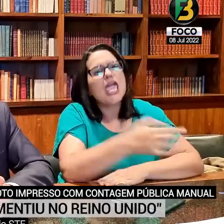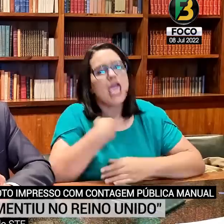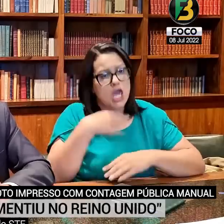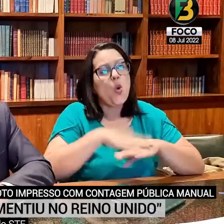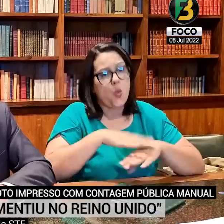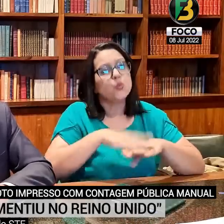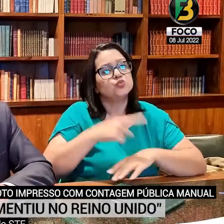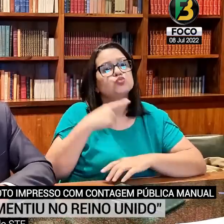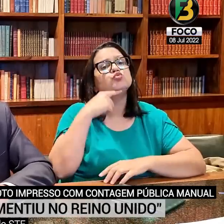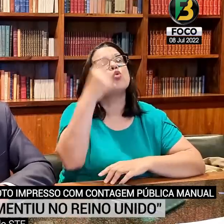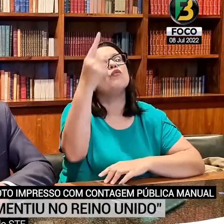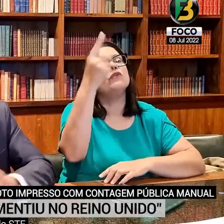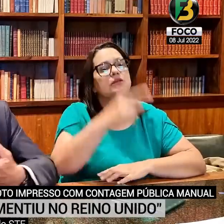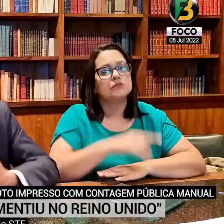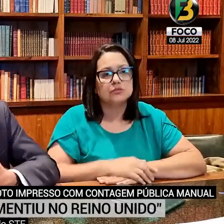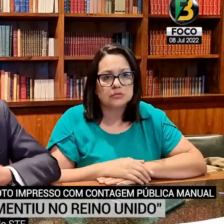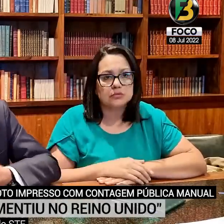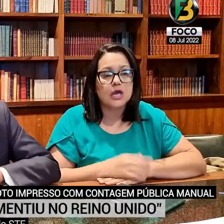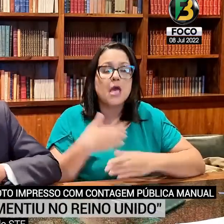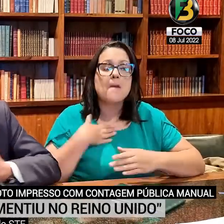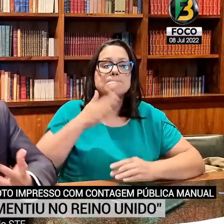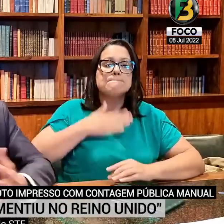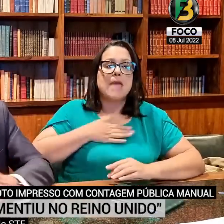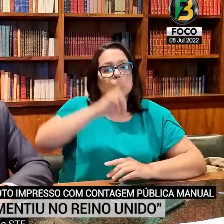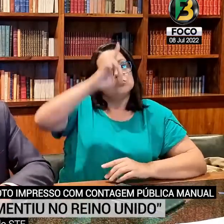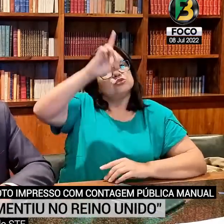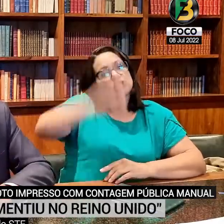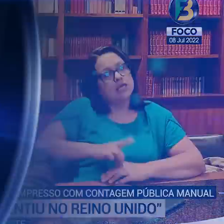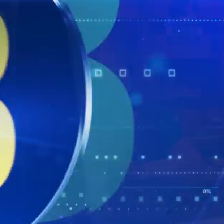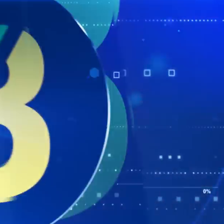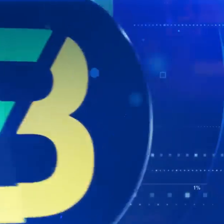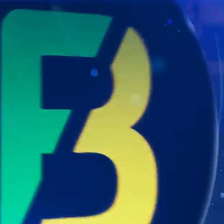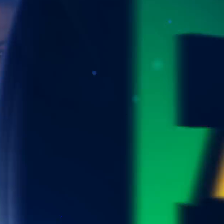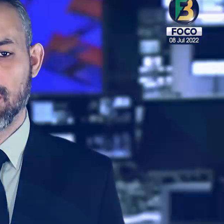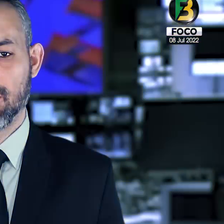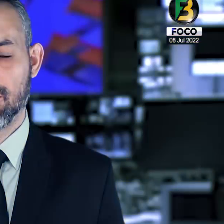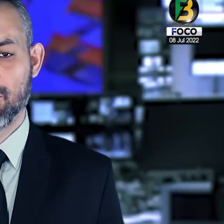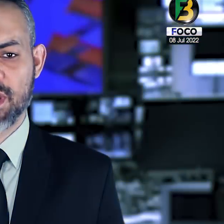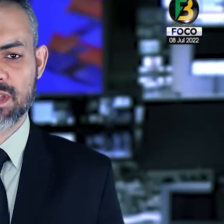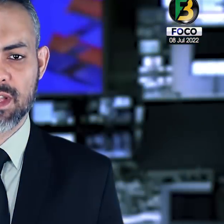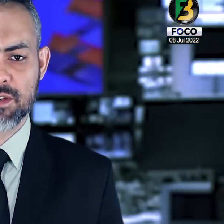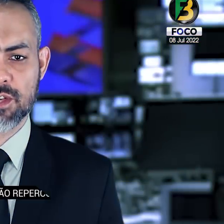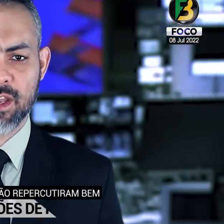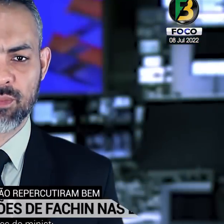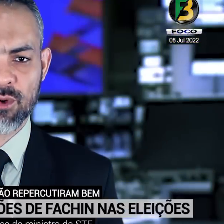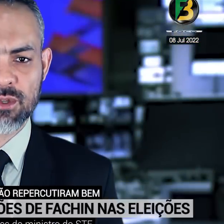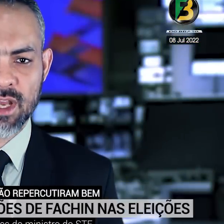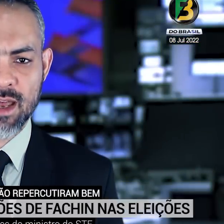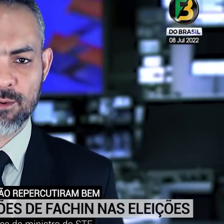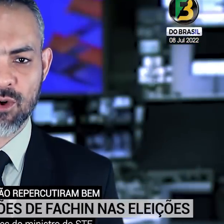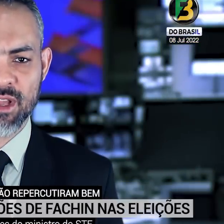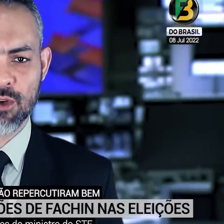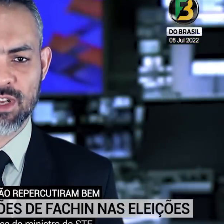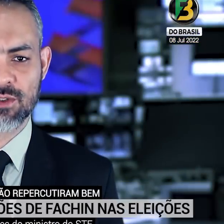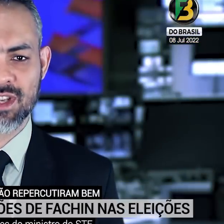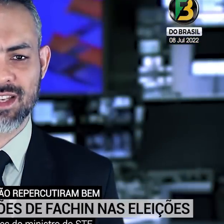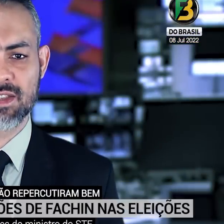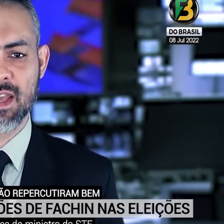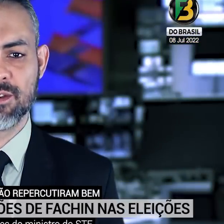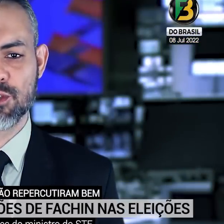é um direito mesmo é um direito meu Davi da o presidente Jair bolsonaro